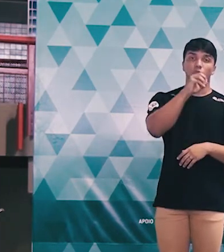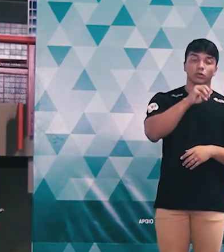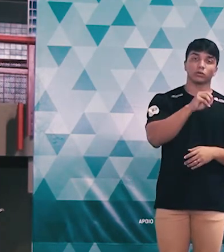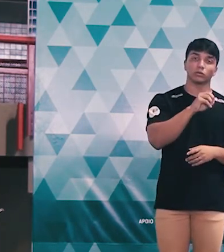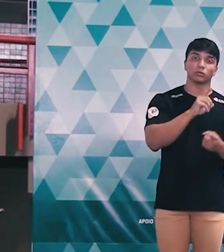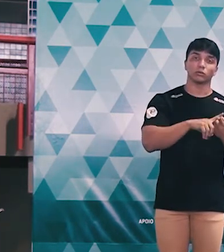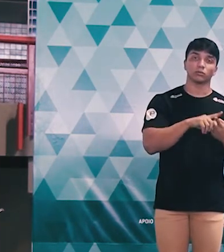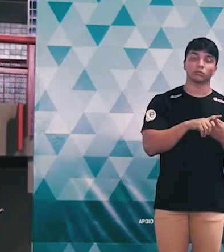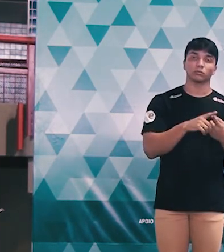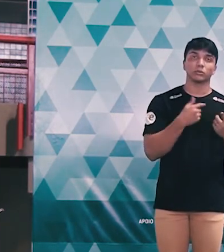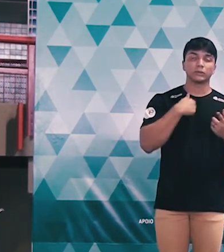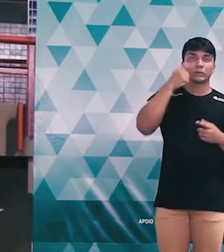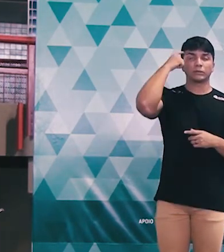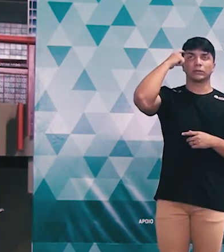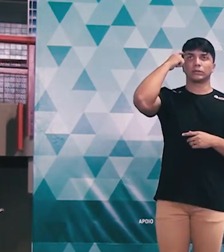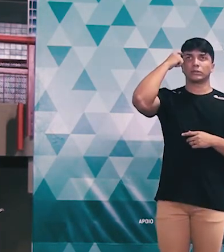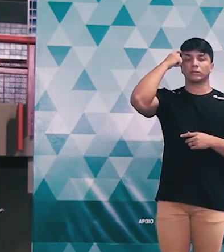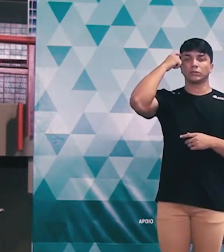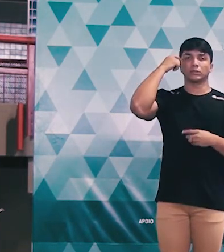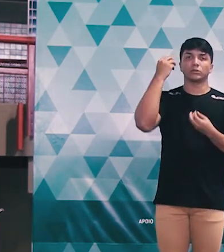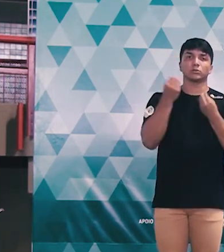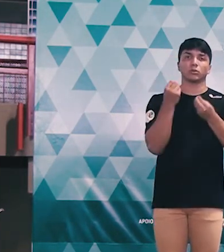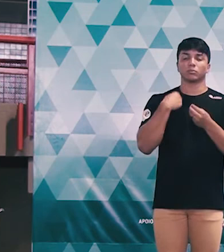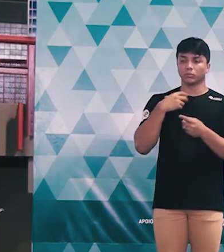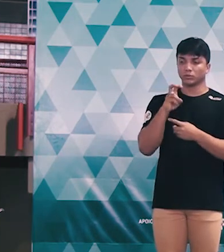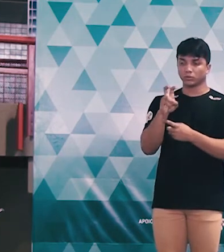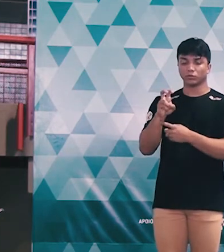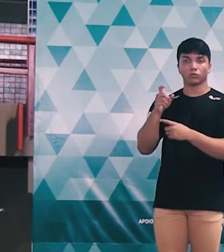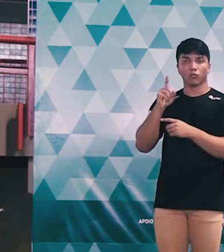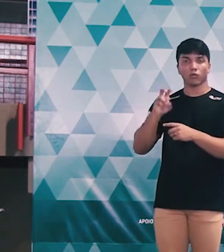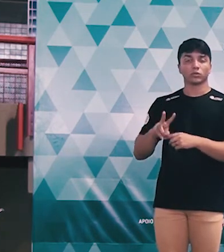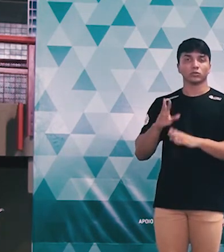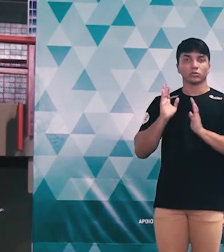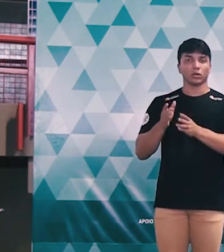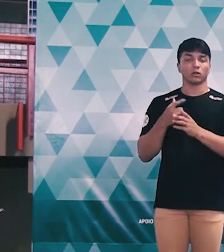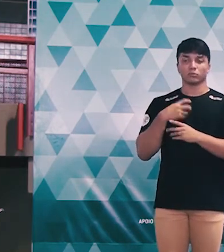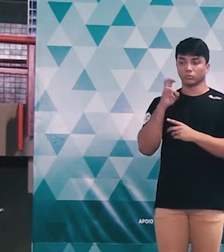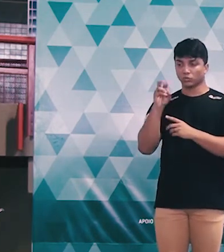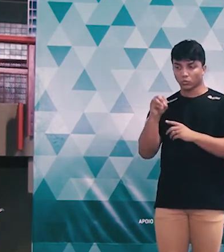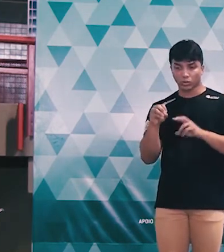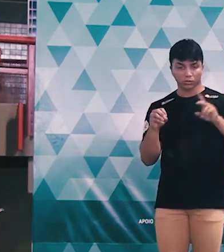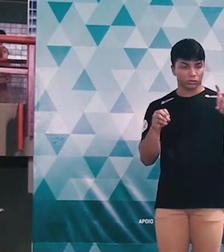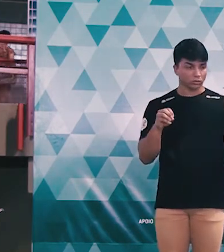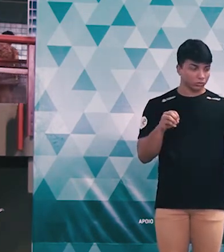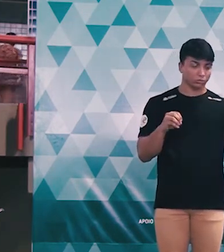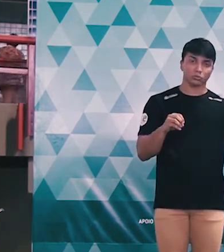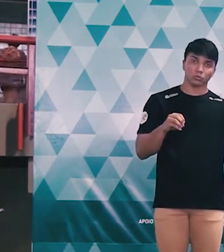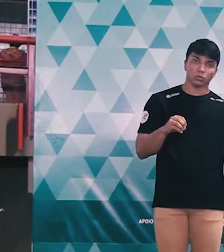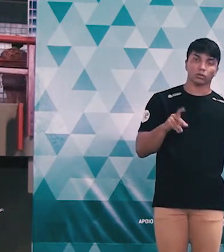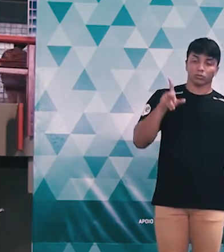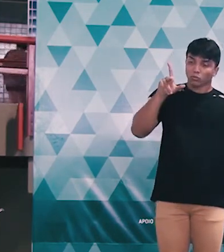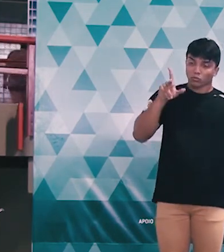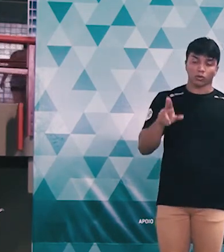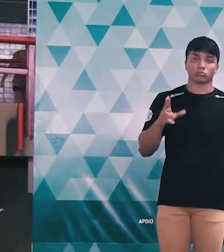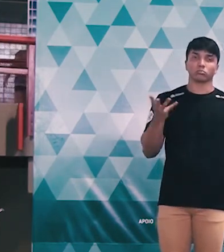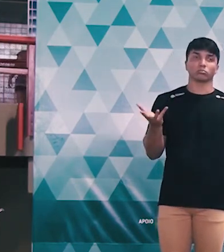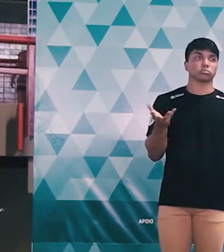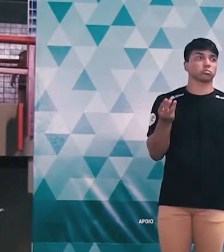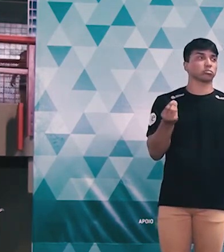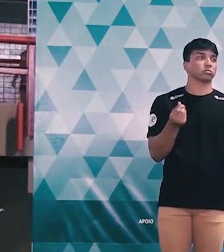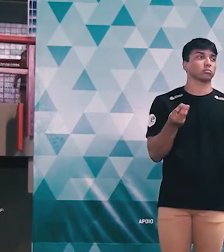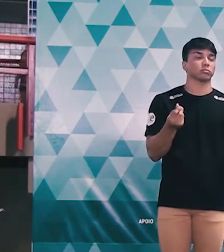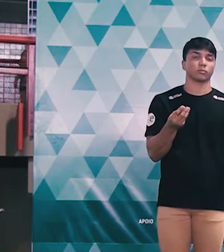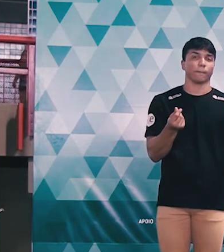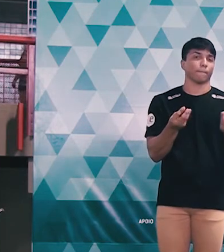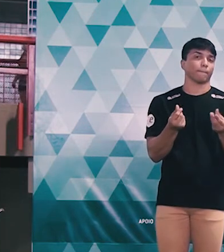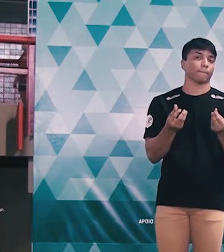50. E aí o treinador fica assim: poxa, esse aqui jogou 5 vezes, fez 50 pontos. Esse outro aqui jogou 5 vezes,